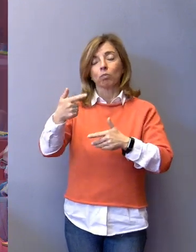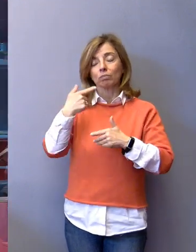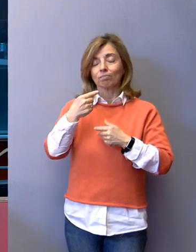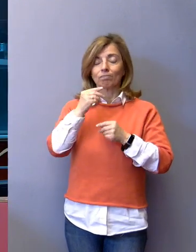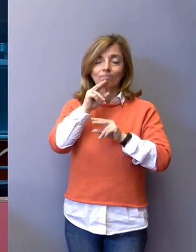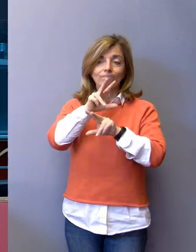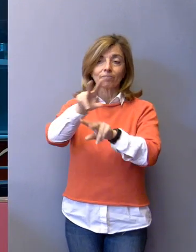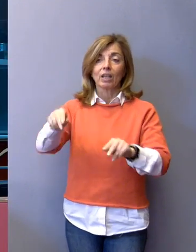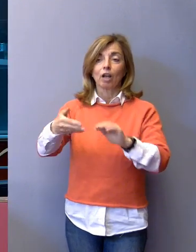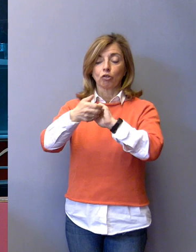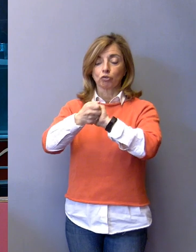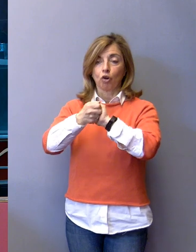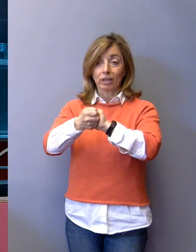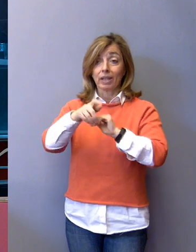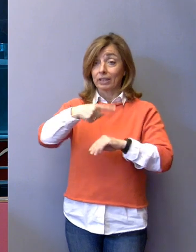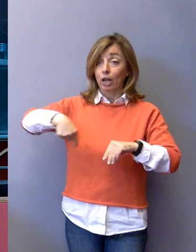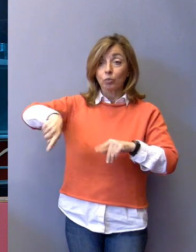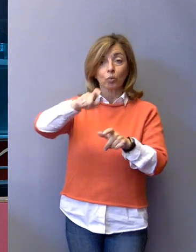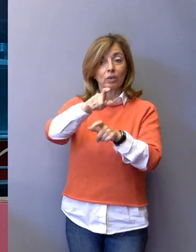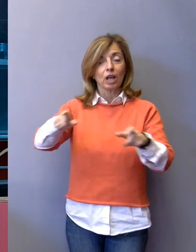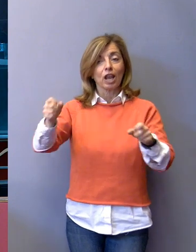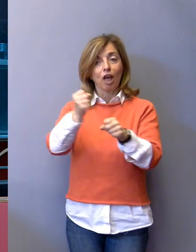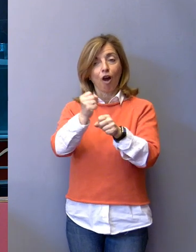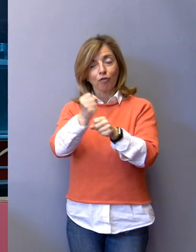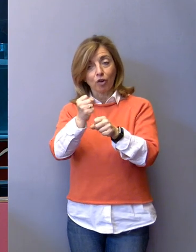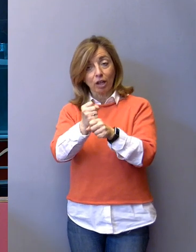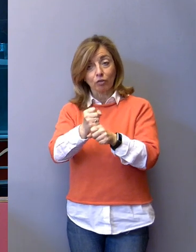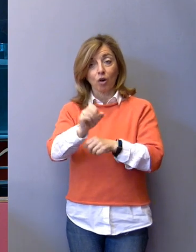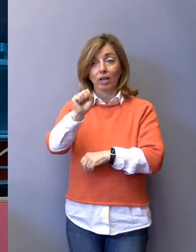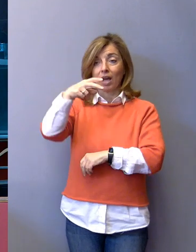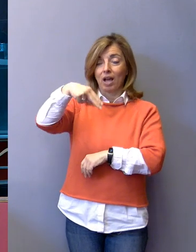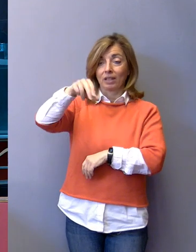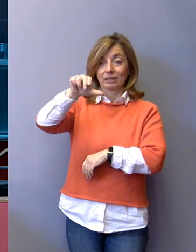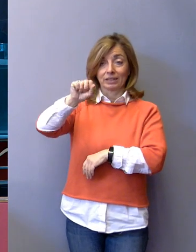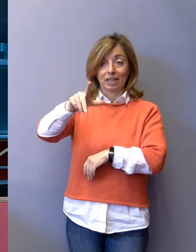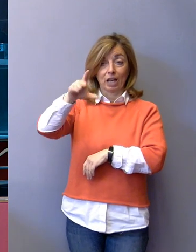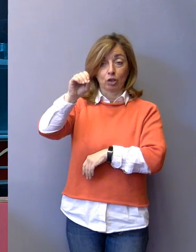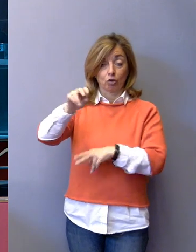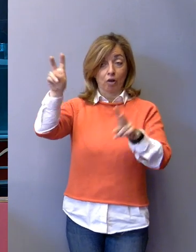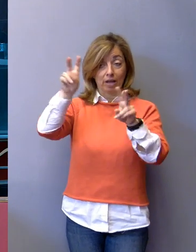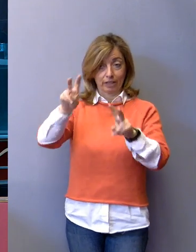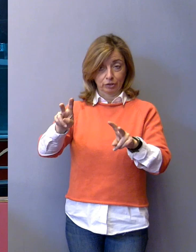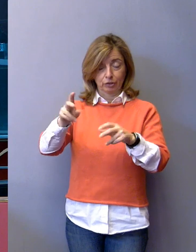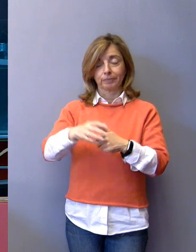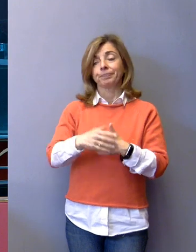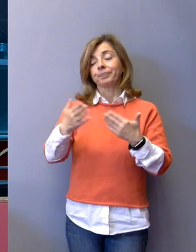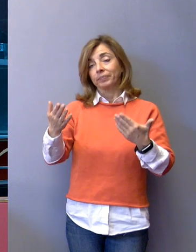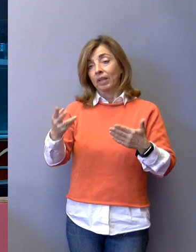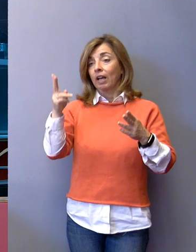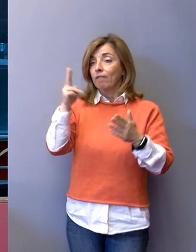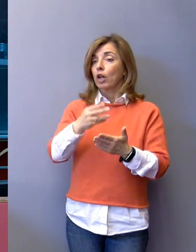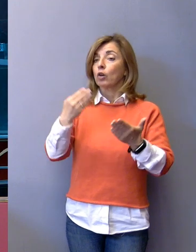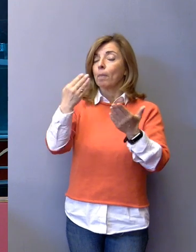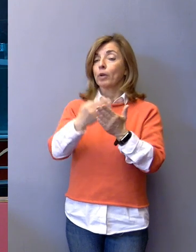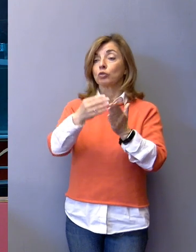Non è non è all'ordine all'ordine dei lavori solitamente la mozione d'ordine e sulle